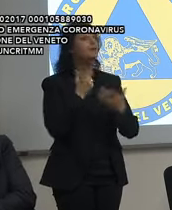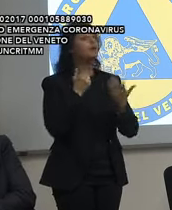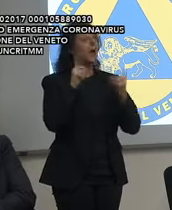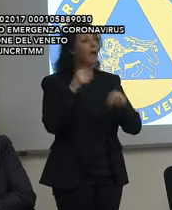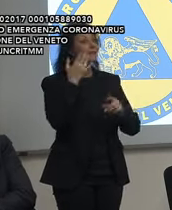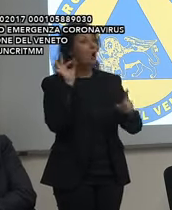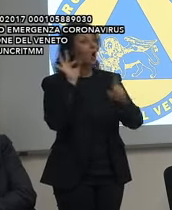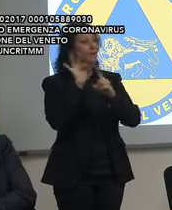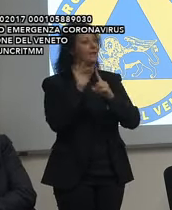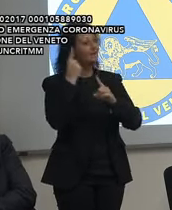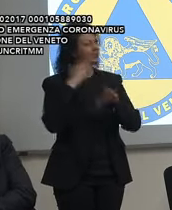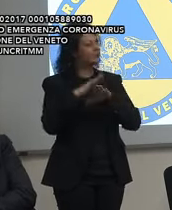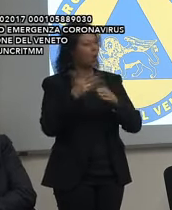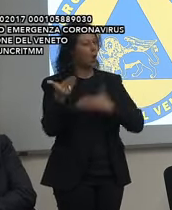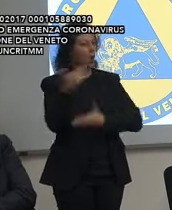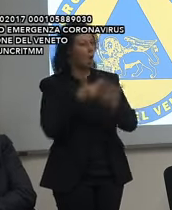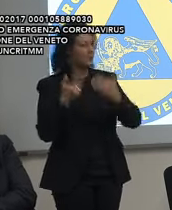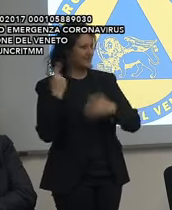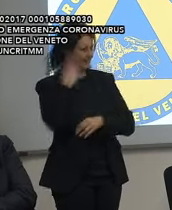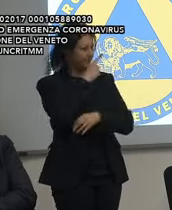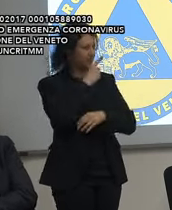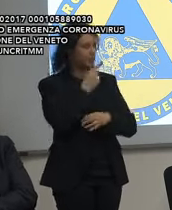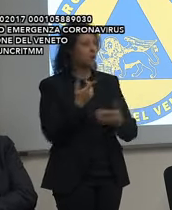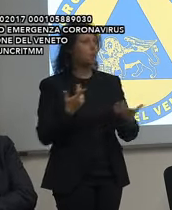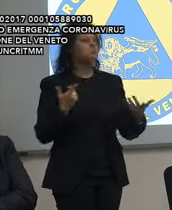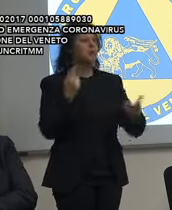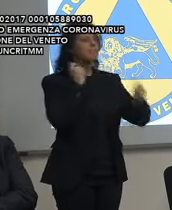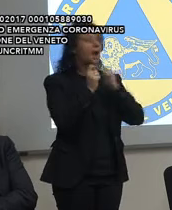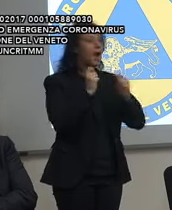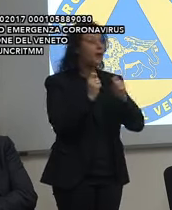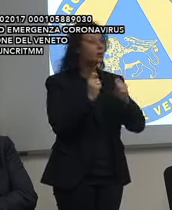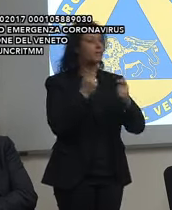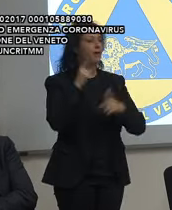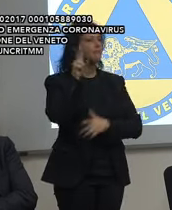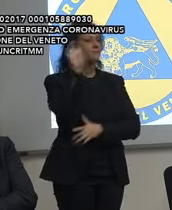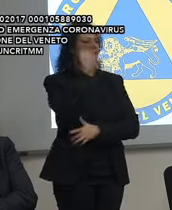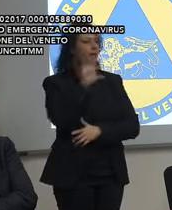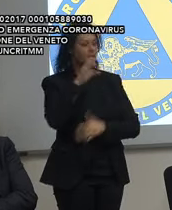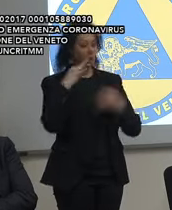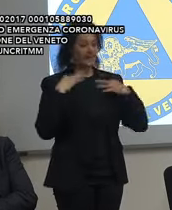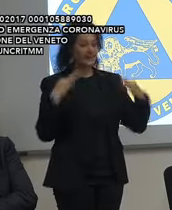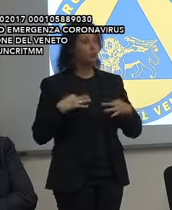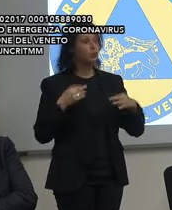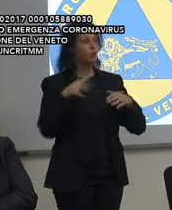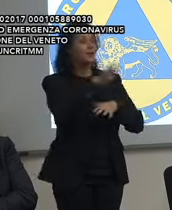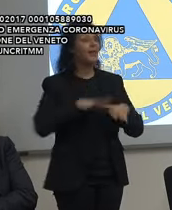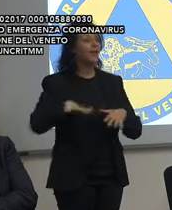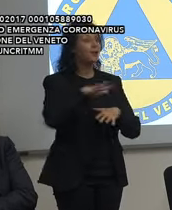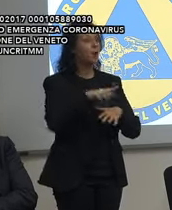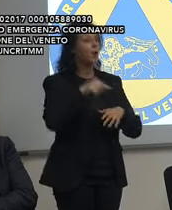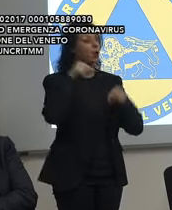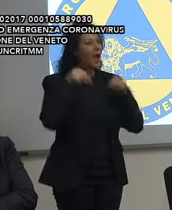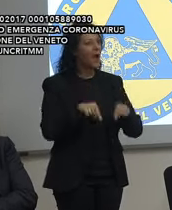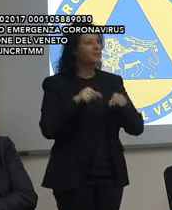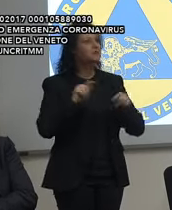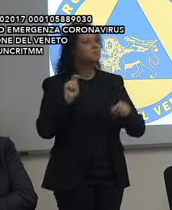da raggiungere. Padova, il Veneto, le istituzioni territoriali stavolta ci sono